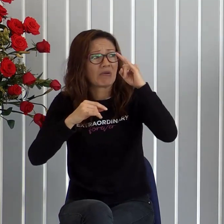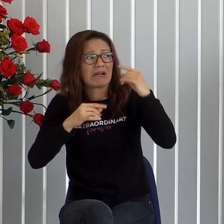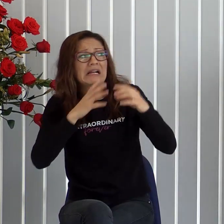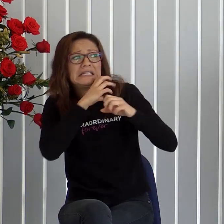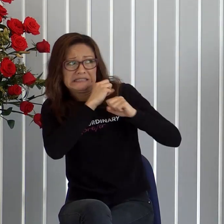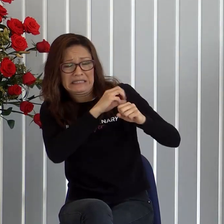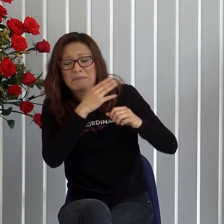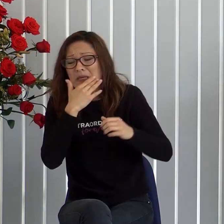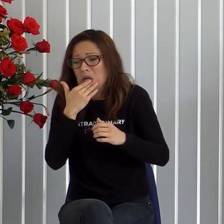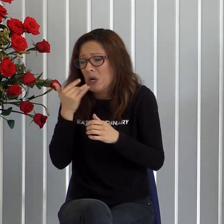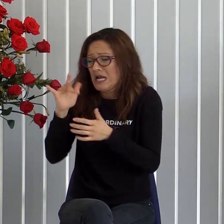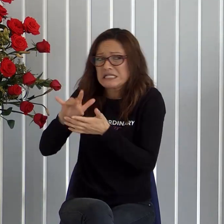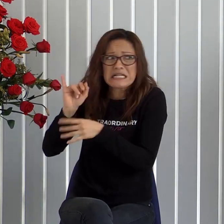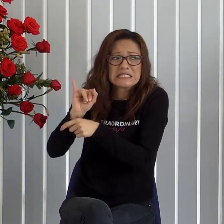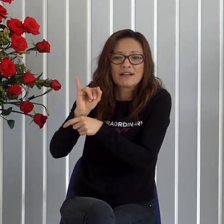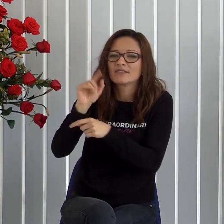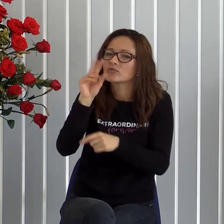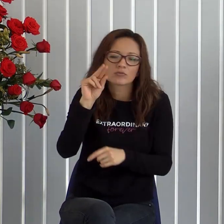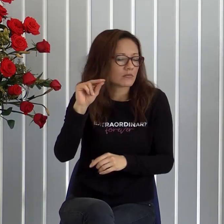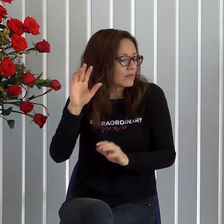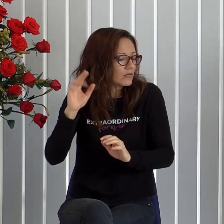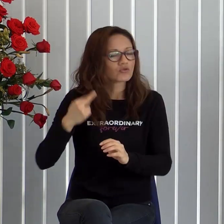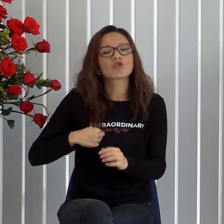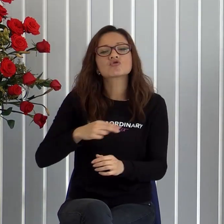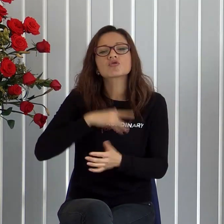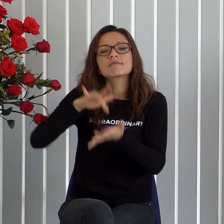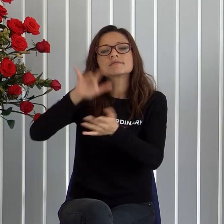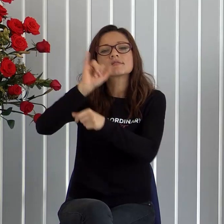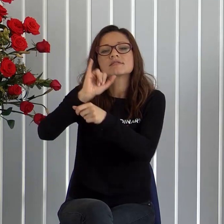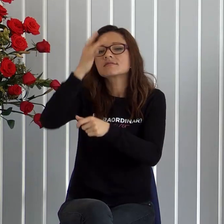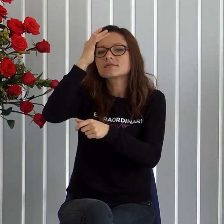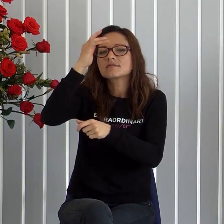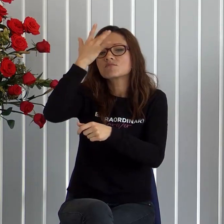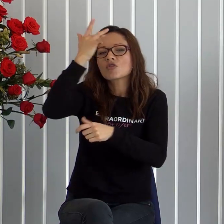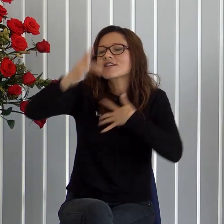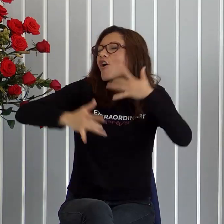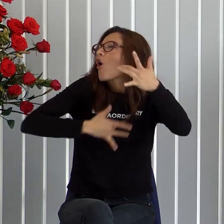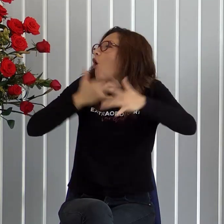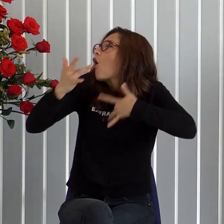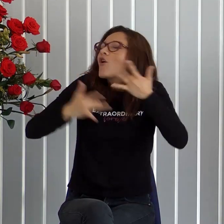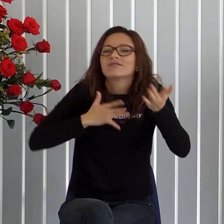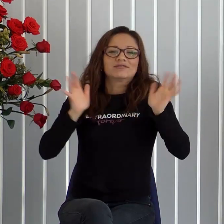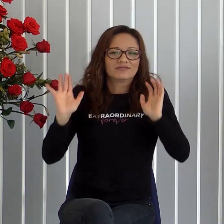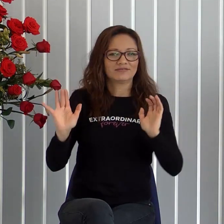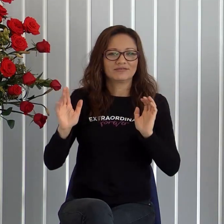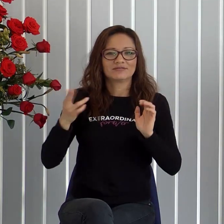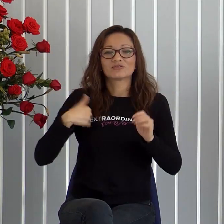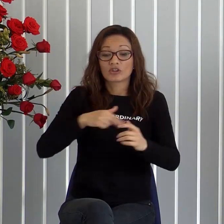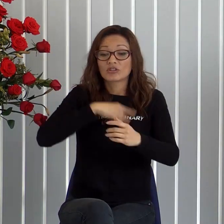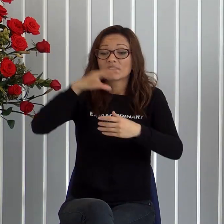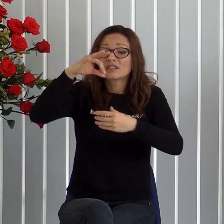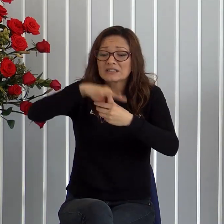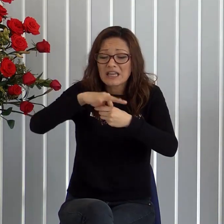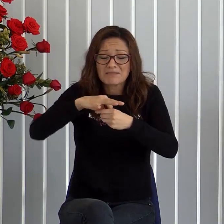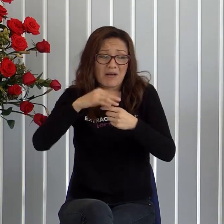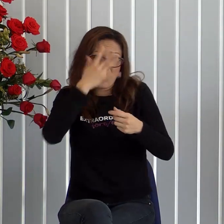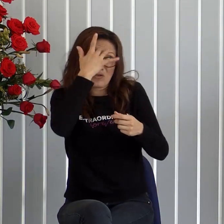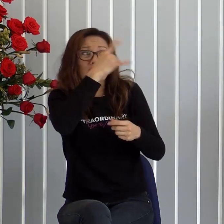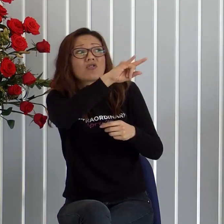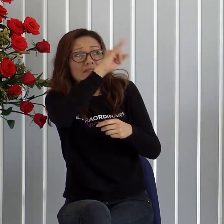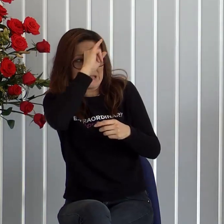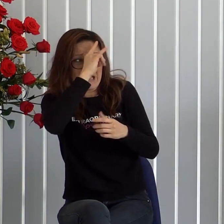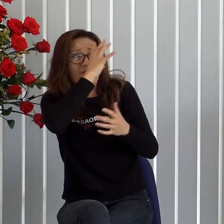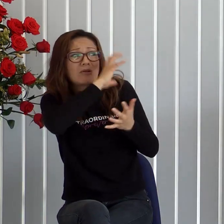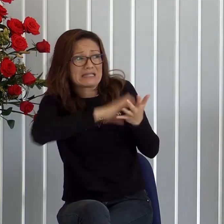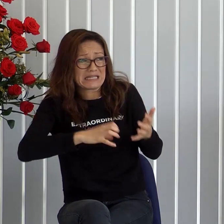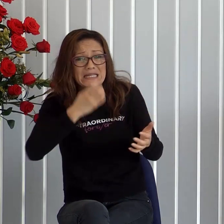azota. No, nosotros nos congregamos porque nos da el gozo de congregarnos. Que nosotros no diezmamos ni ofrendamos porque, ay, entonces me